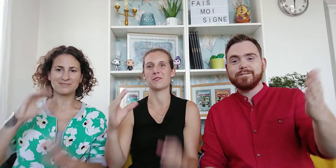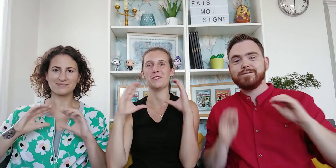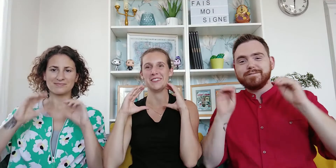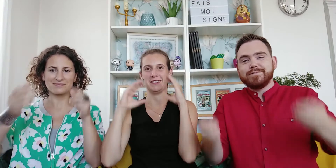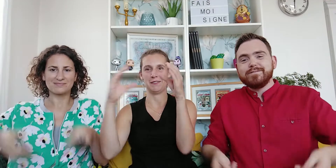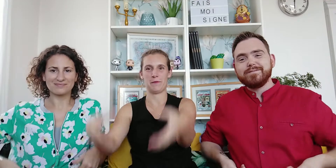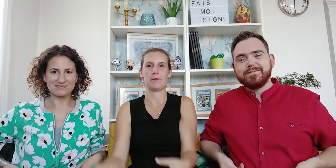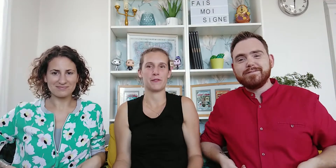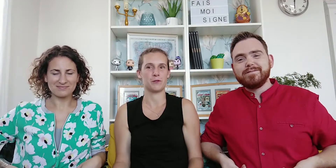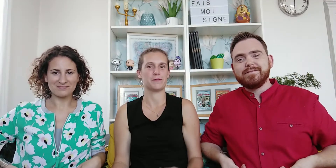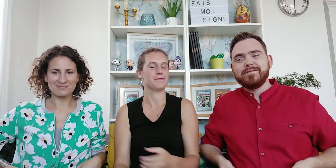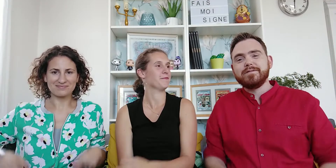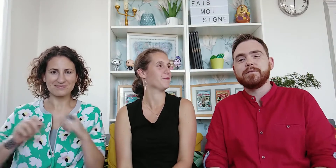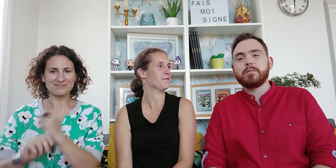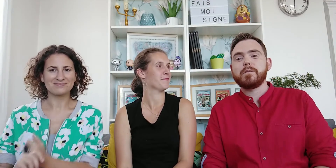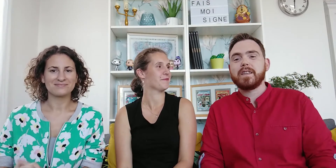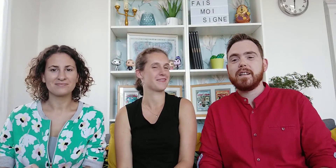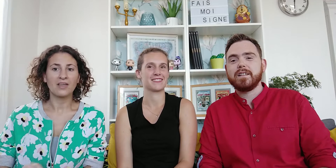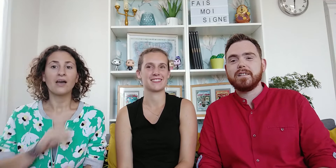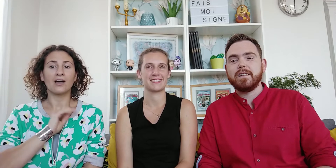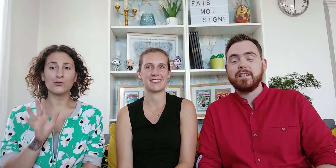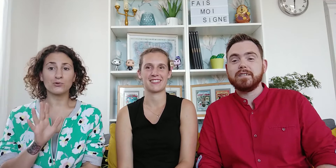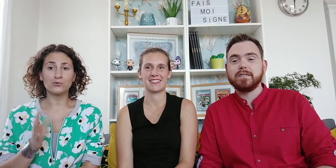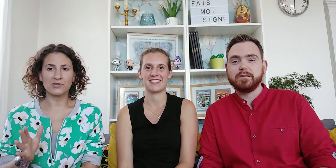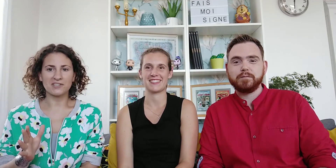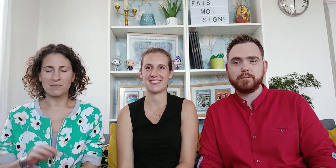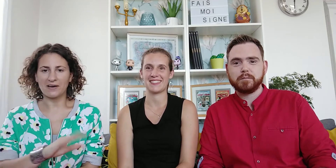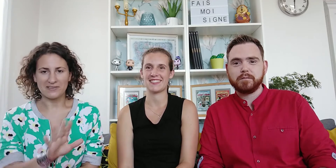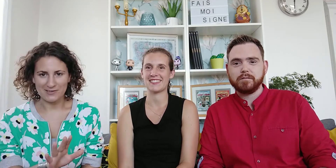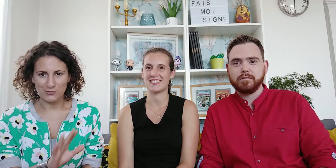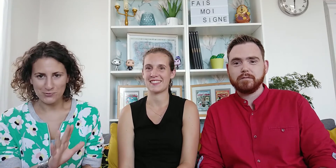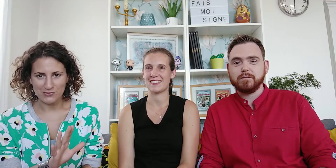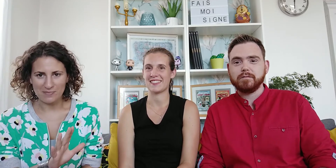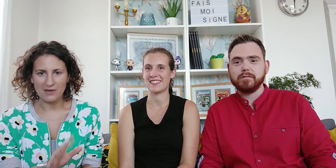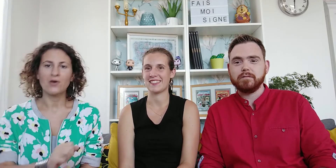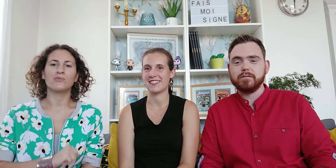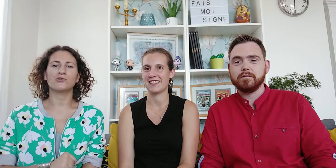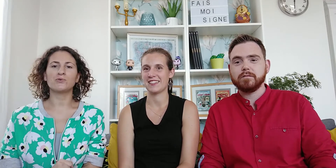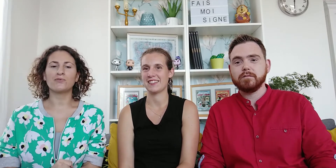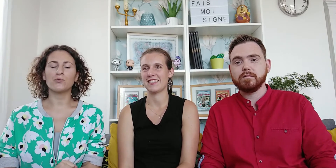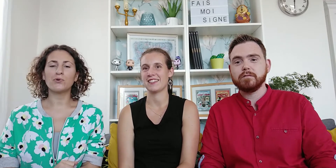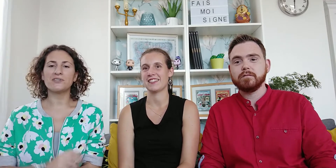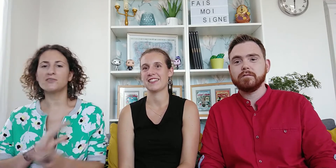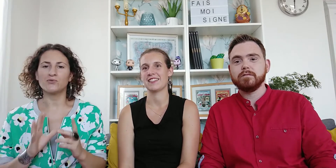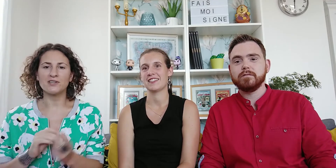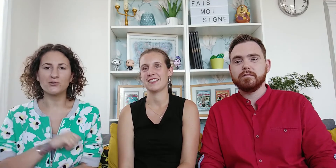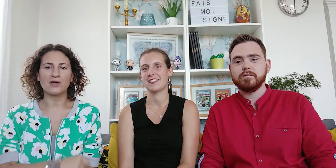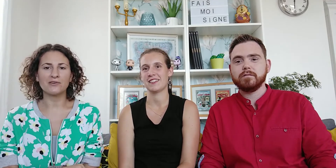Bonjour, bienvenue. Alors surtout, ne vous inquiétez pas, il y a le son, tout va bien. Mais aujourd'hui, on va faire une petite vidéo sur la langue des